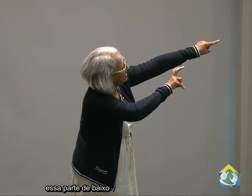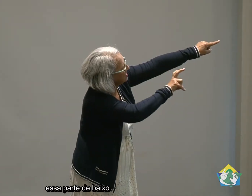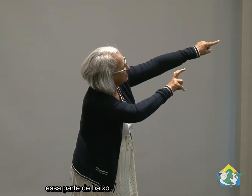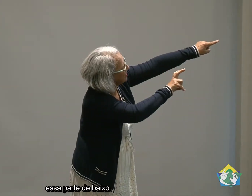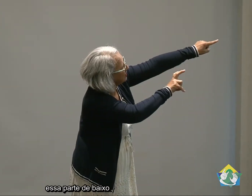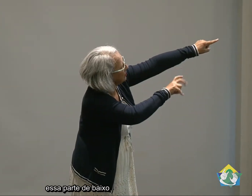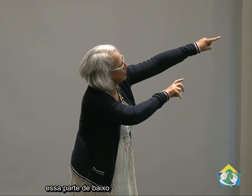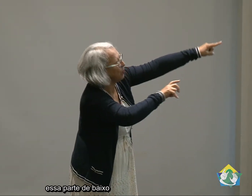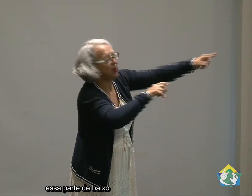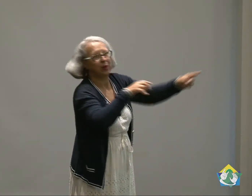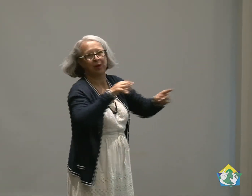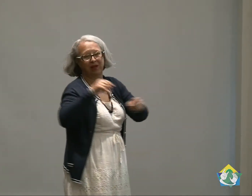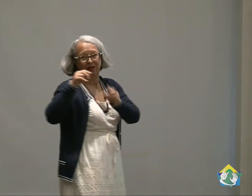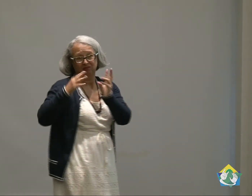parte de baixo,